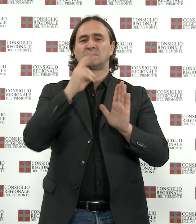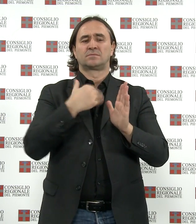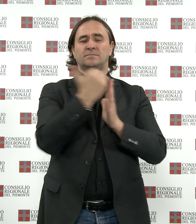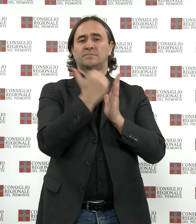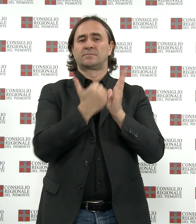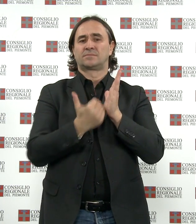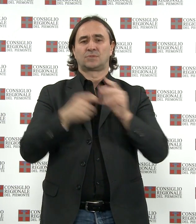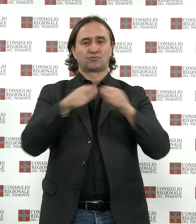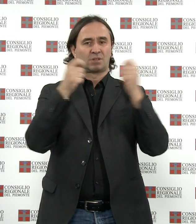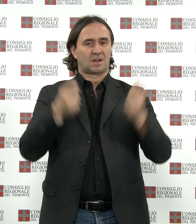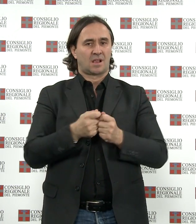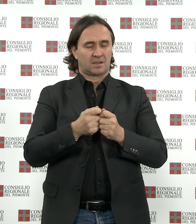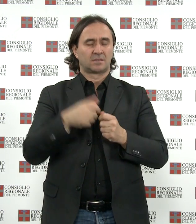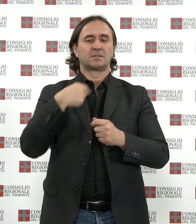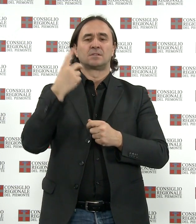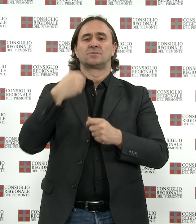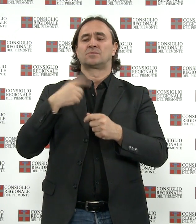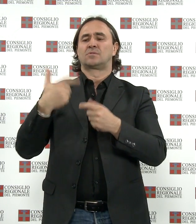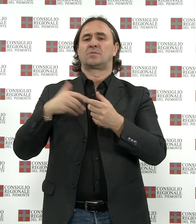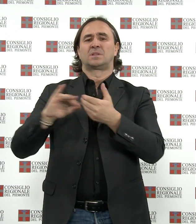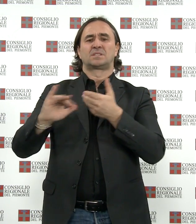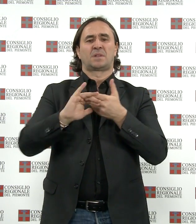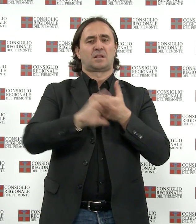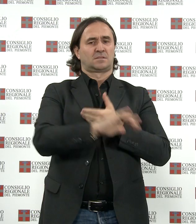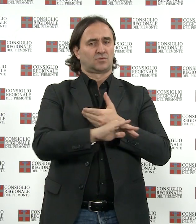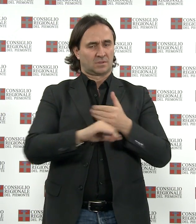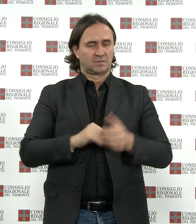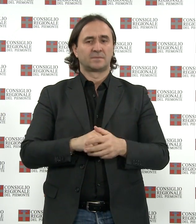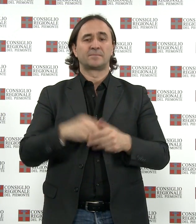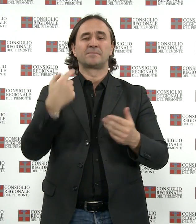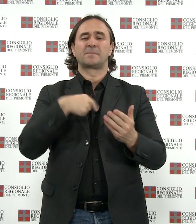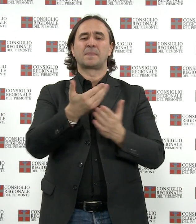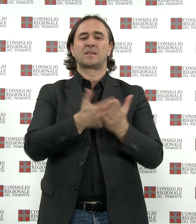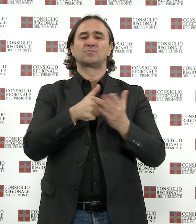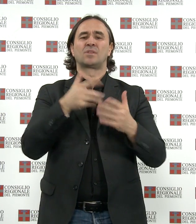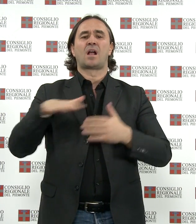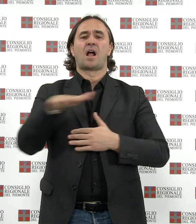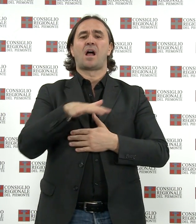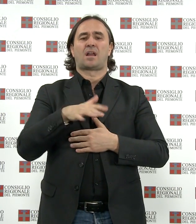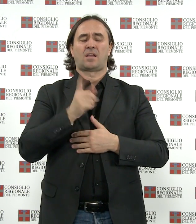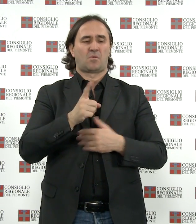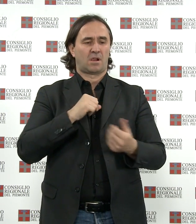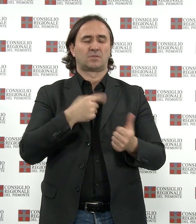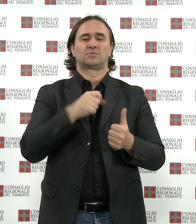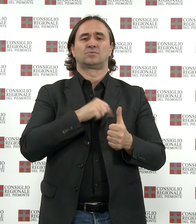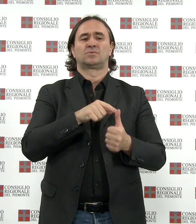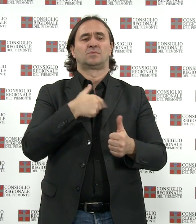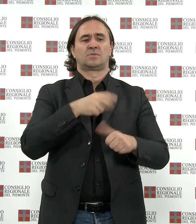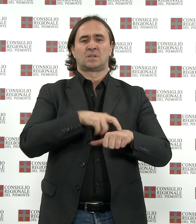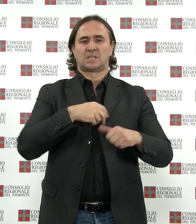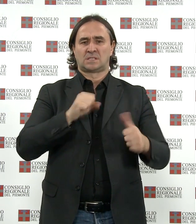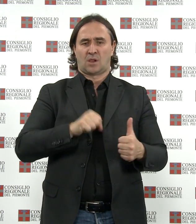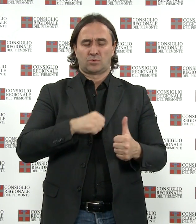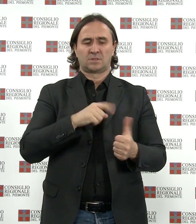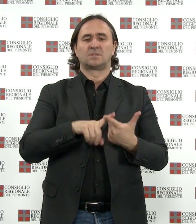e il contrasto alle discriminazioni. Gli ambiti di intervento del provvedimento si riferiscono alla salute e alle prestazioni sanitarie, alle